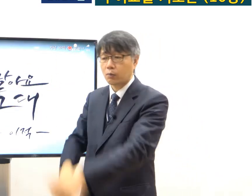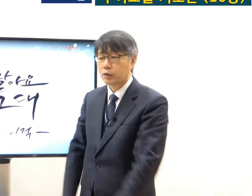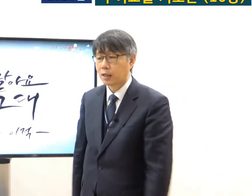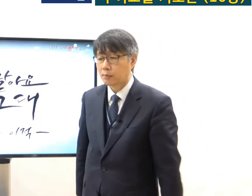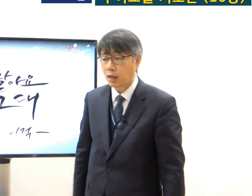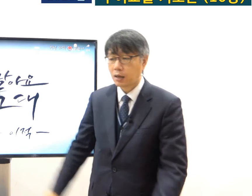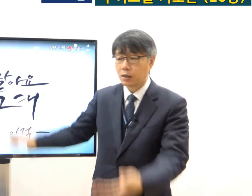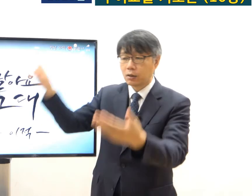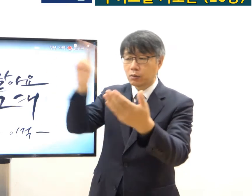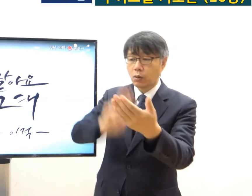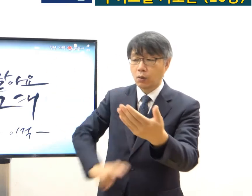부탁입니다.